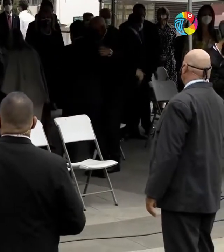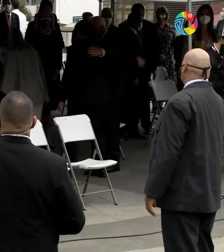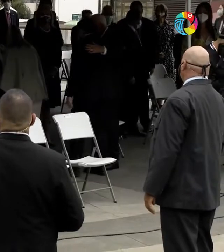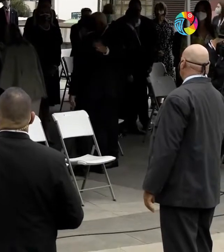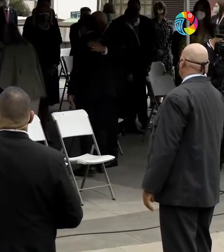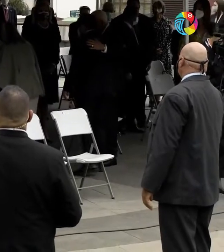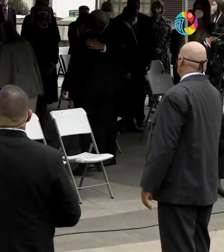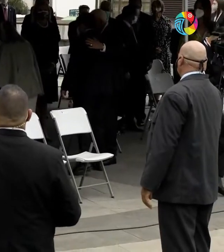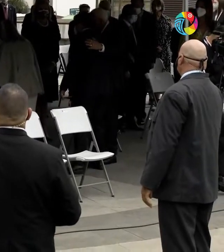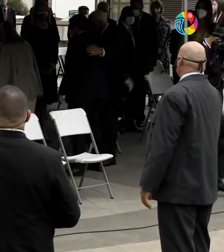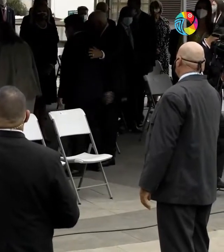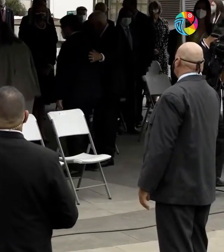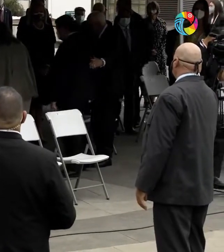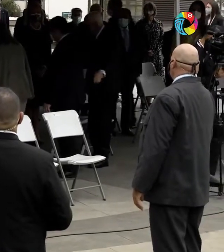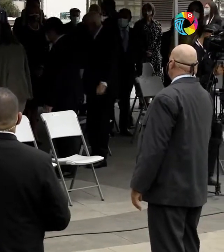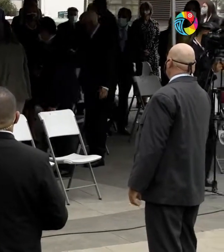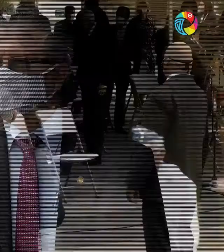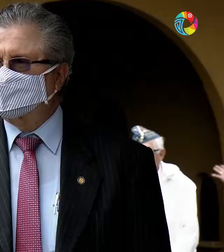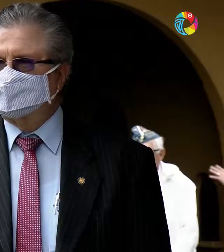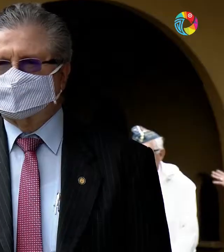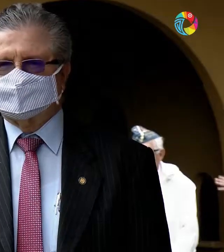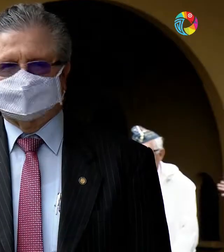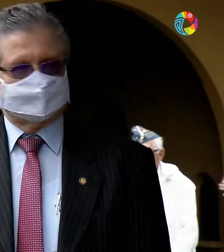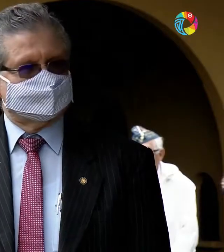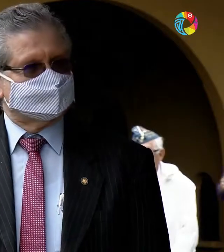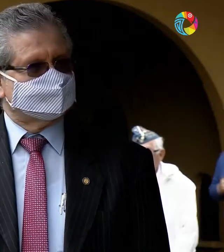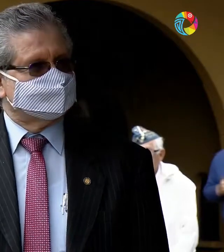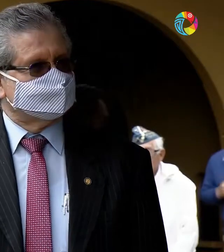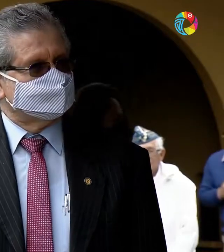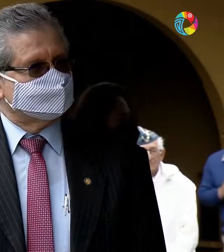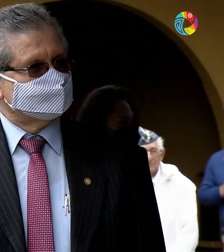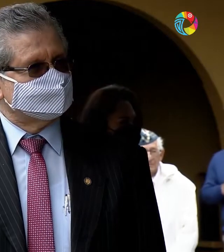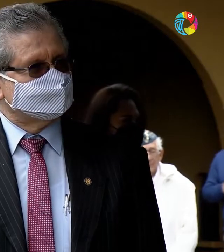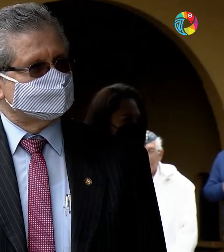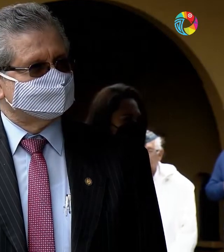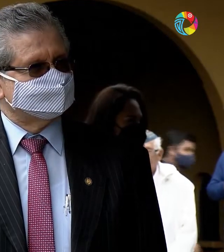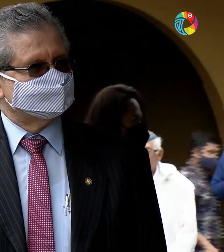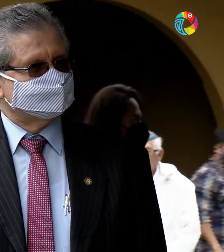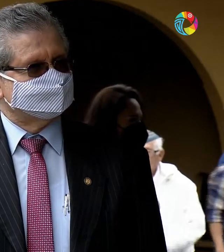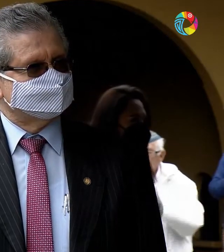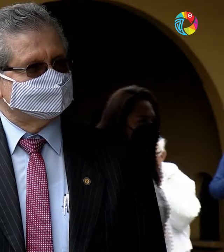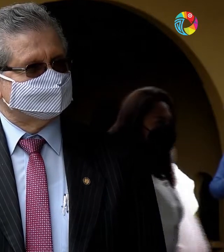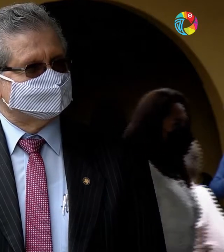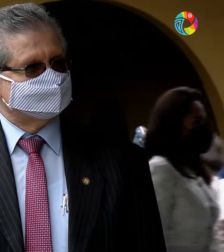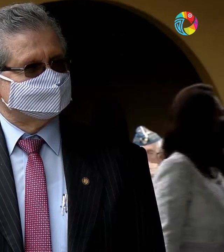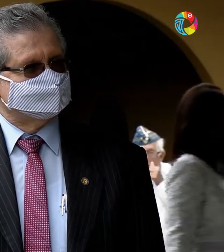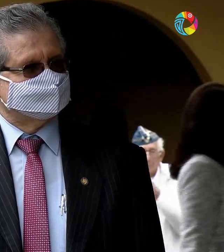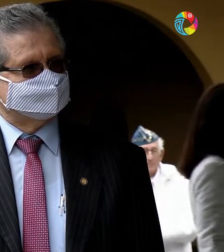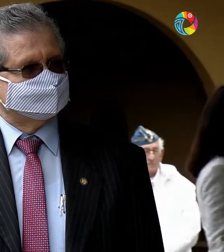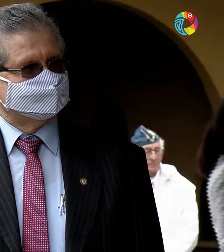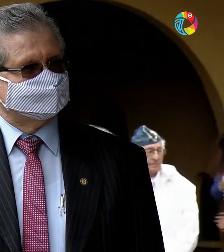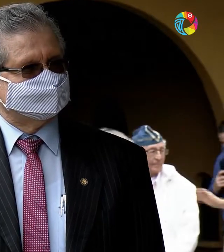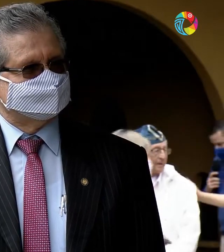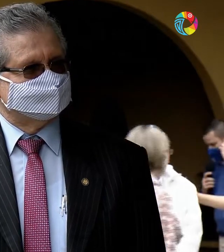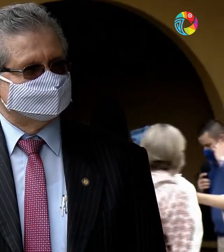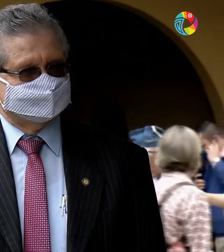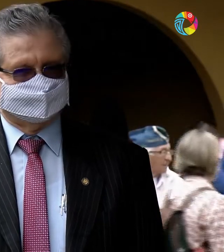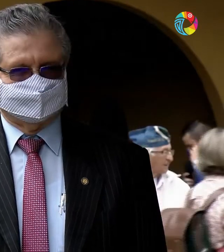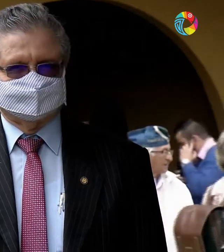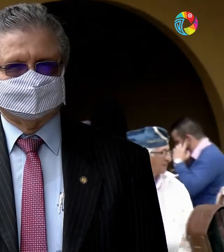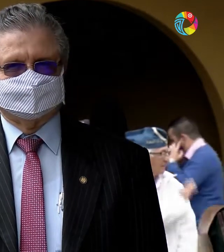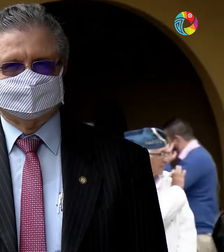Muy bien, por lo pronto, esta fue la celebración del 73 aniversario de la abolición del ejército y ustedes siguen con la